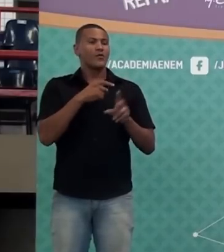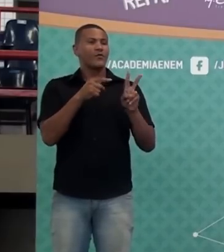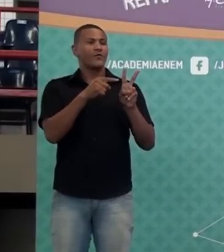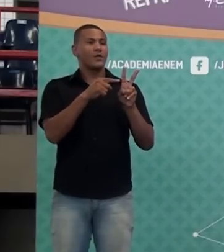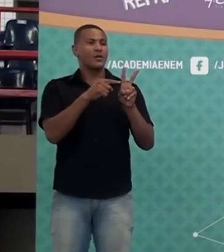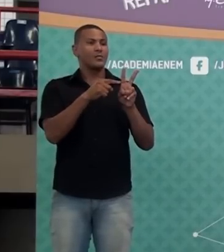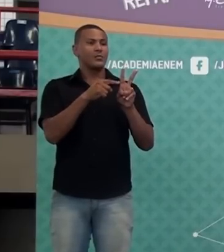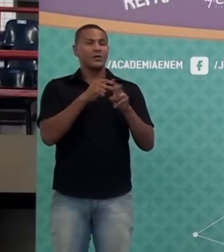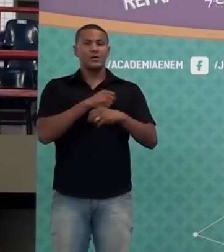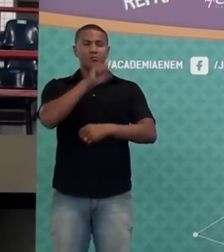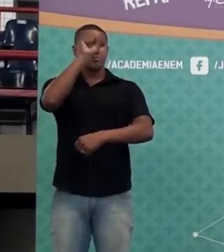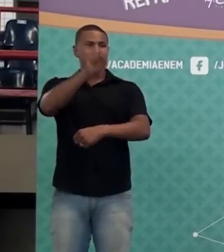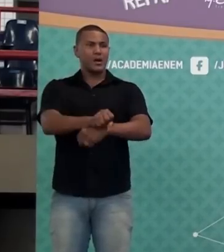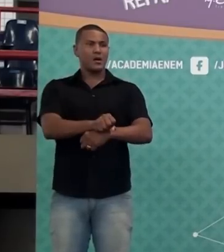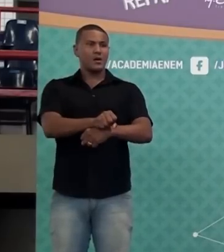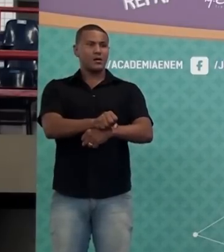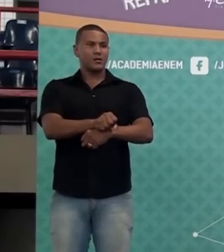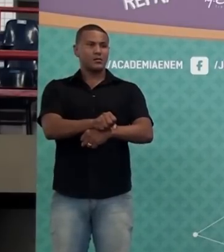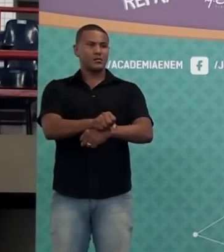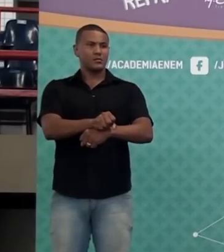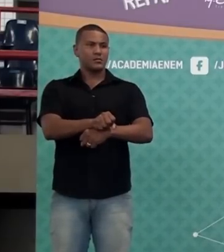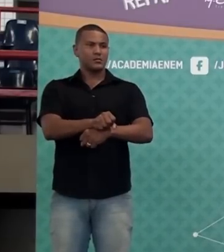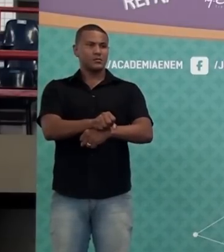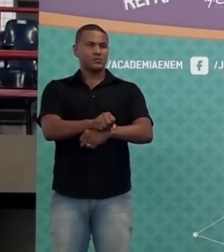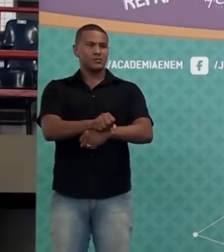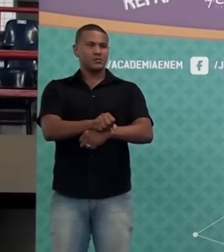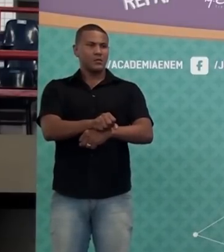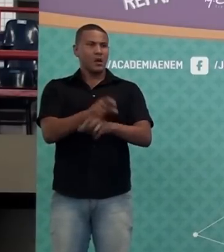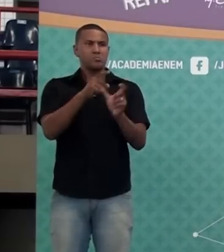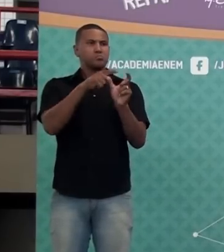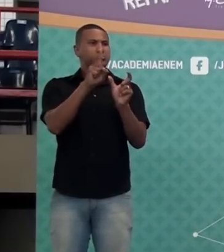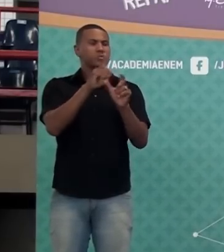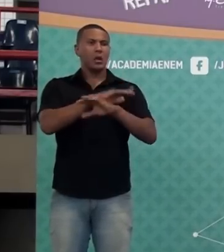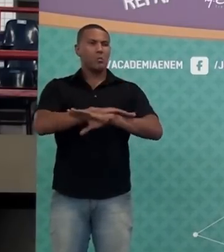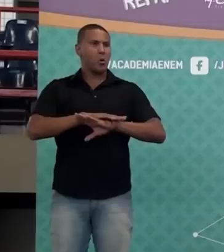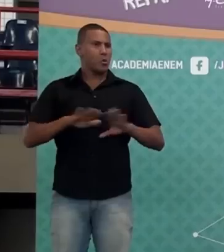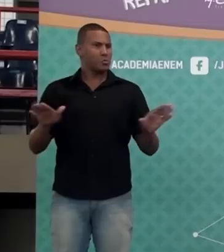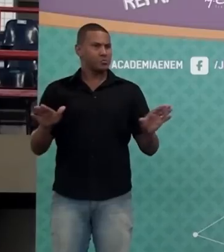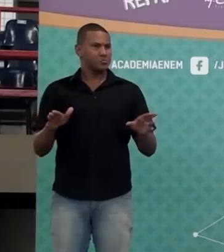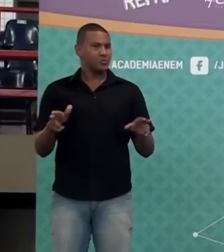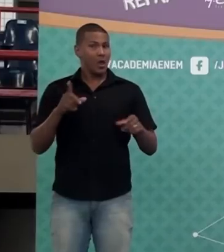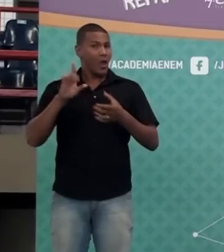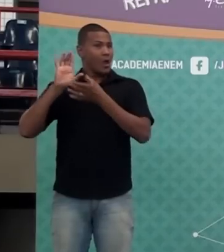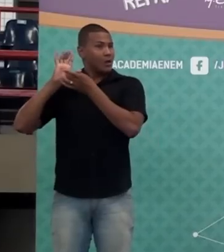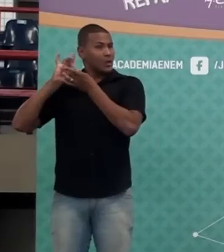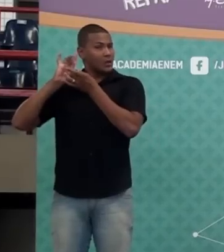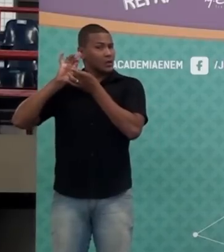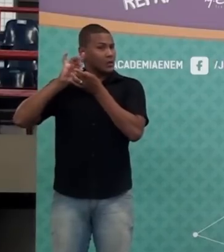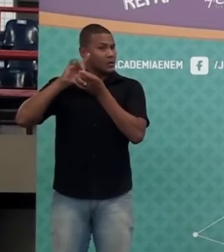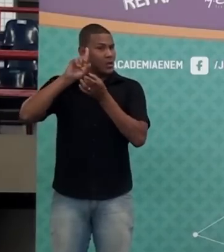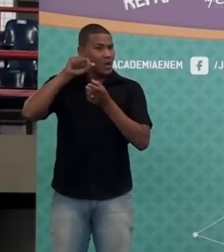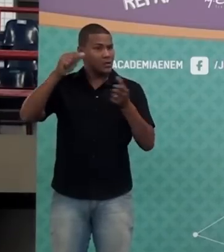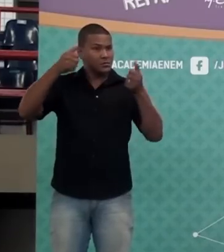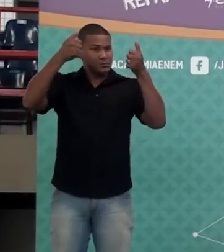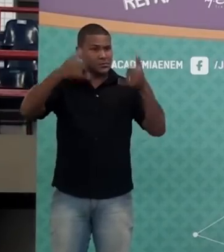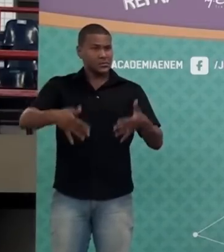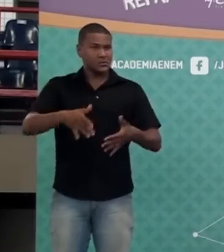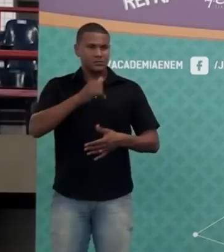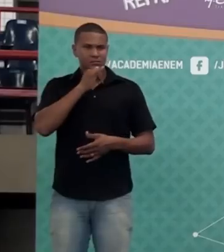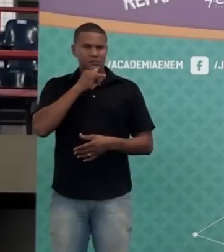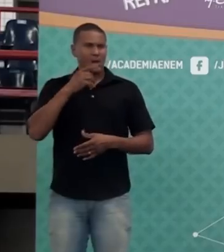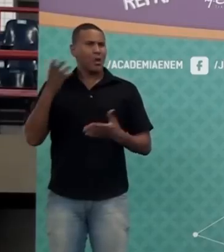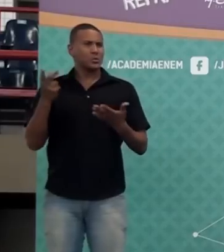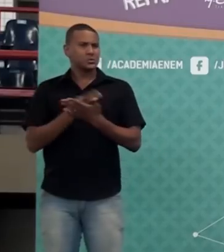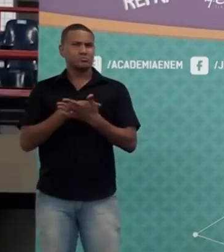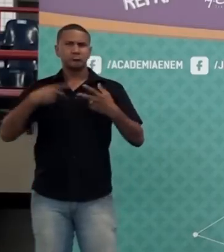Parar. Não tem mais acento. E o contexto é quem explica. Teve até uma polêmica nesse ano, numa chuva